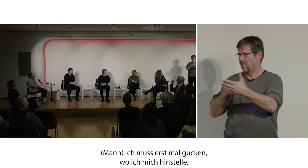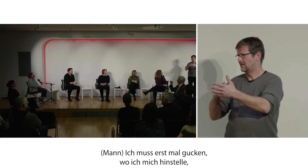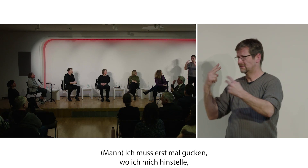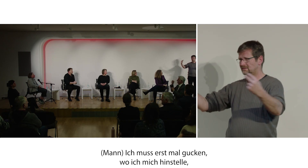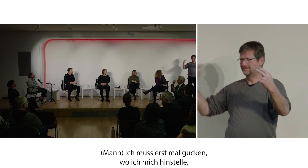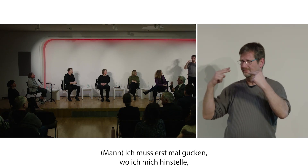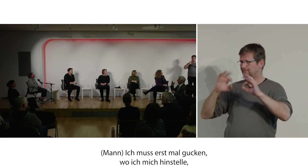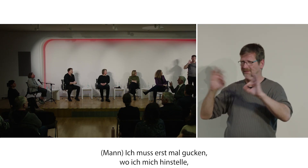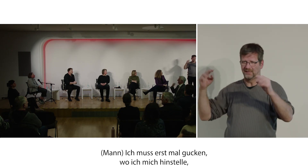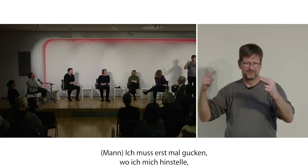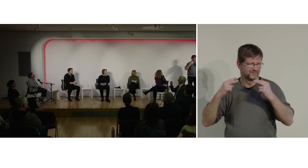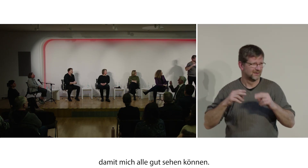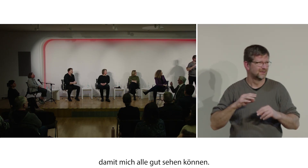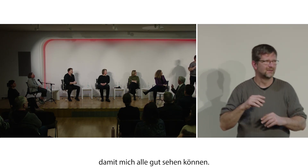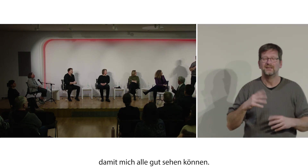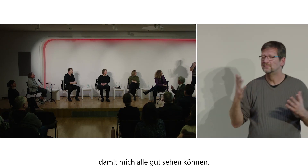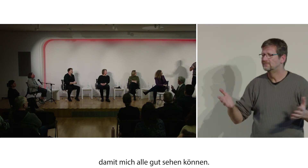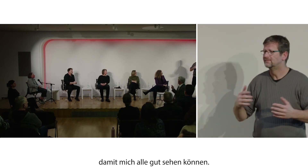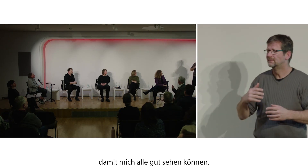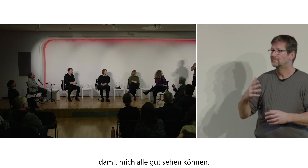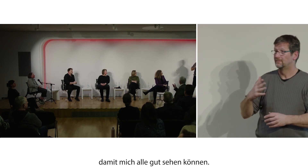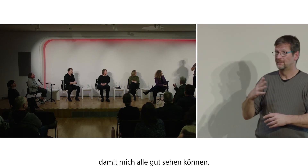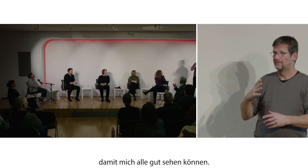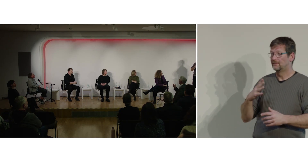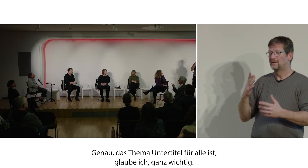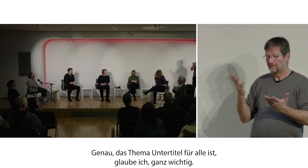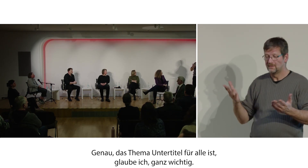Ich muss jetzt erst mal gucken, wo ich mich hinstelle, damit mich alle gut sehen können.